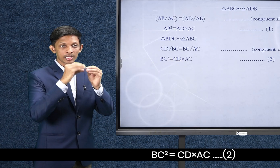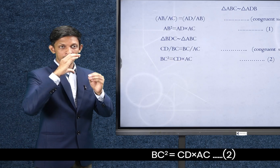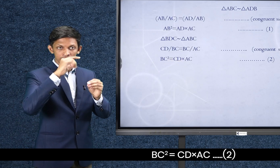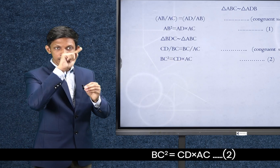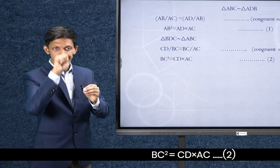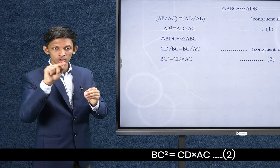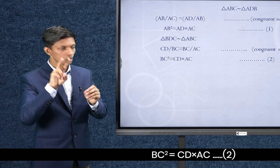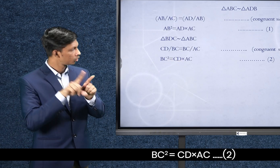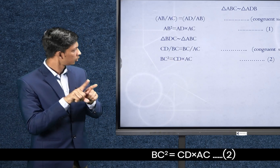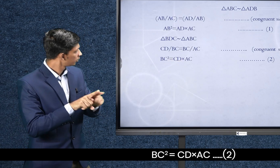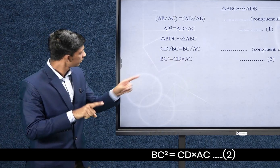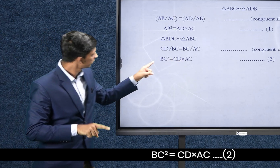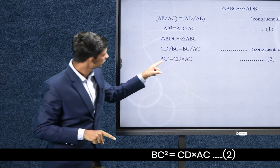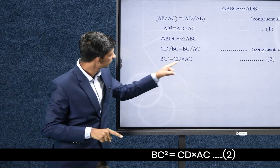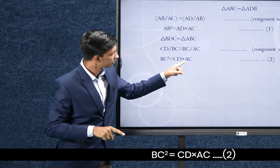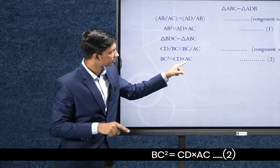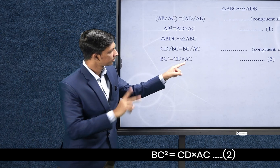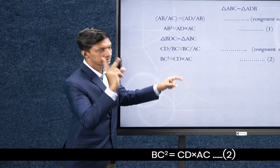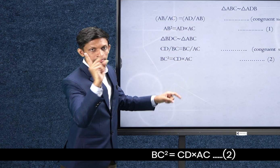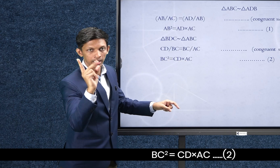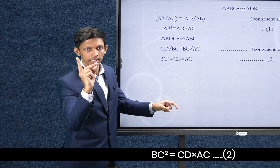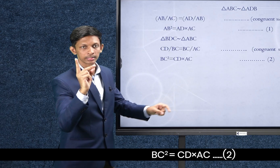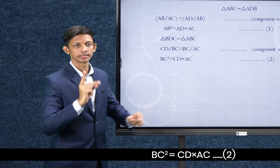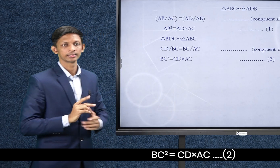BC2 इज इक्वल CD इंटू AC, समीकरण 2।